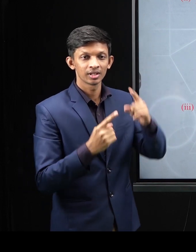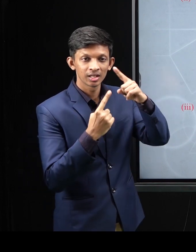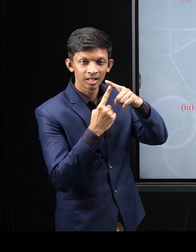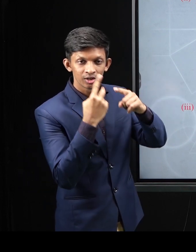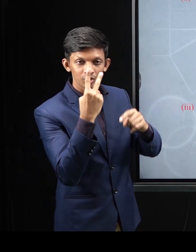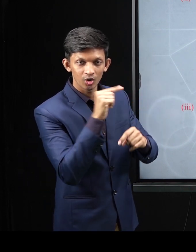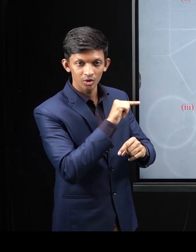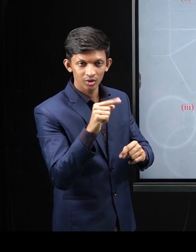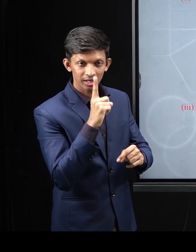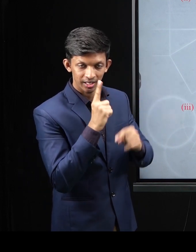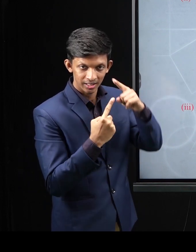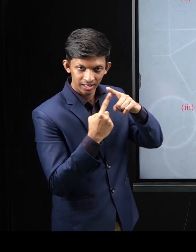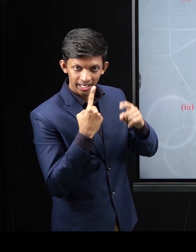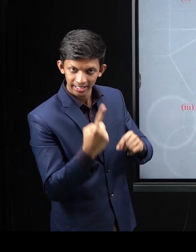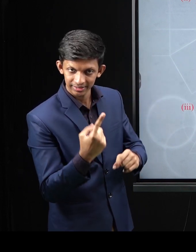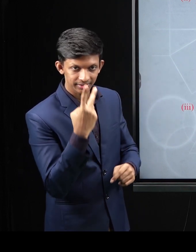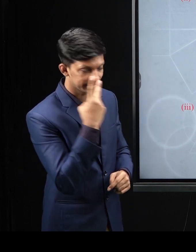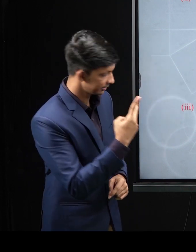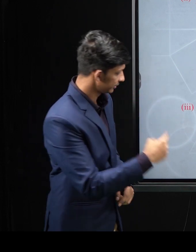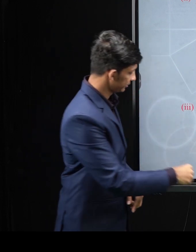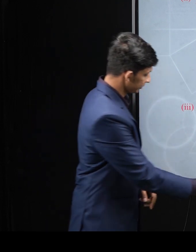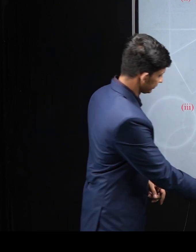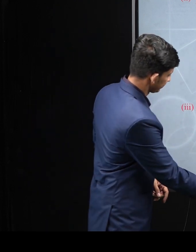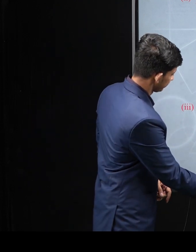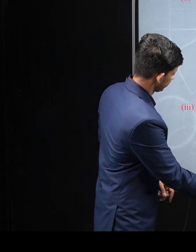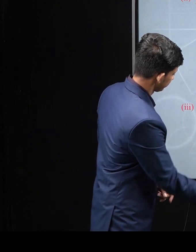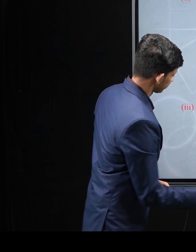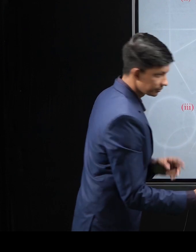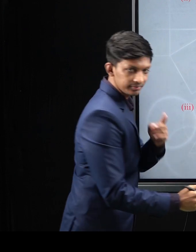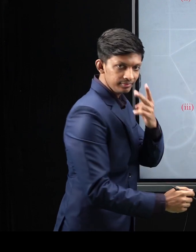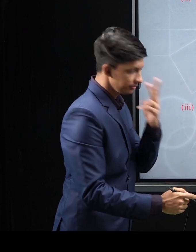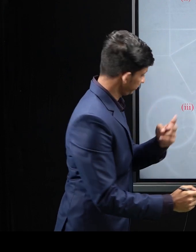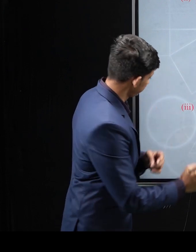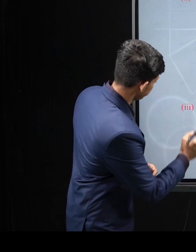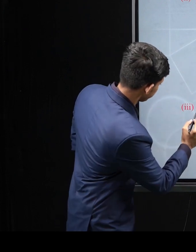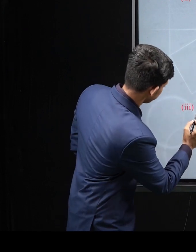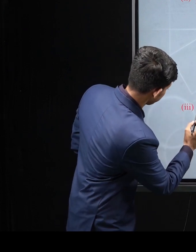T2 by T1 ఈజ్ ఈక్వల్ టు 25 by 5 ఈజ్ ఈక్వల్ టు 5.